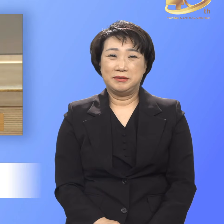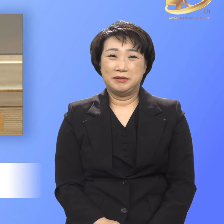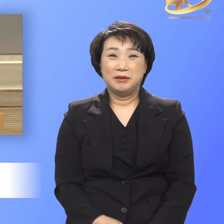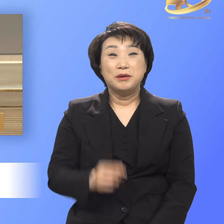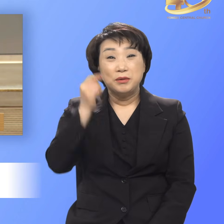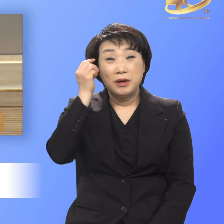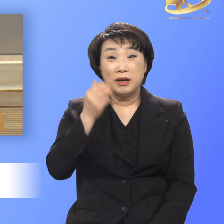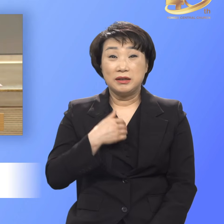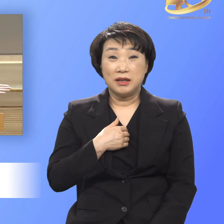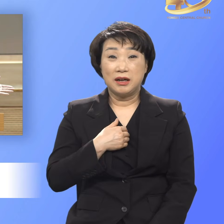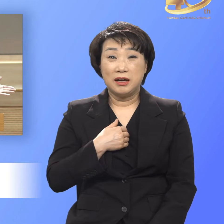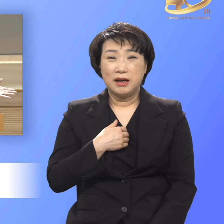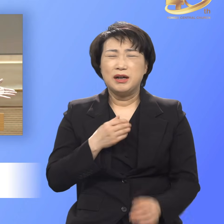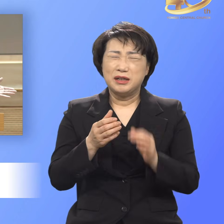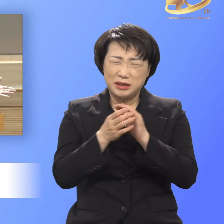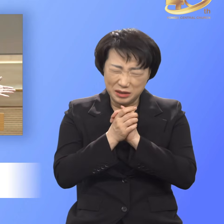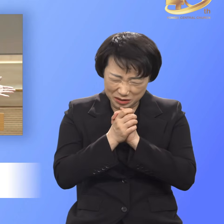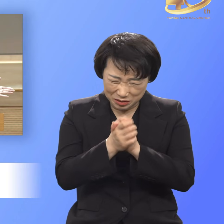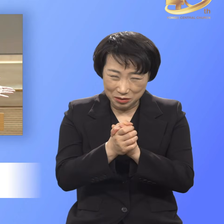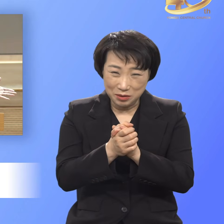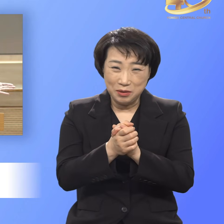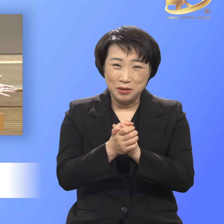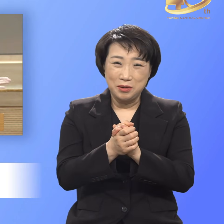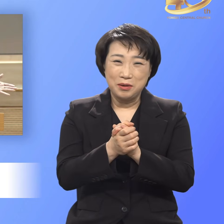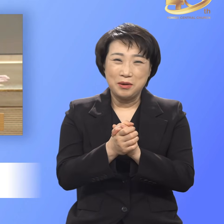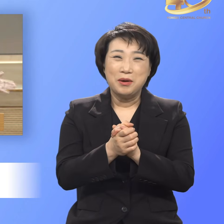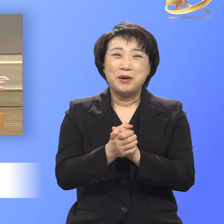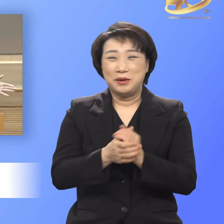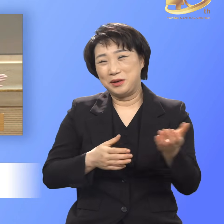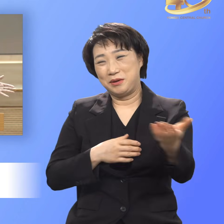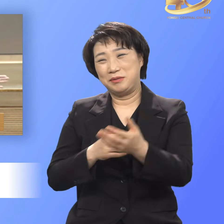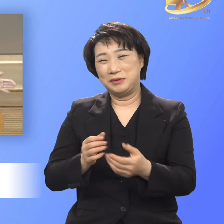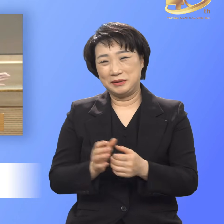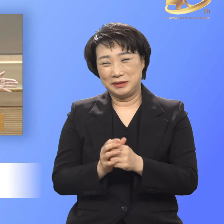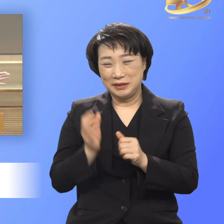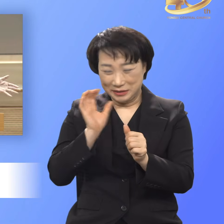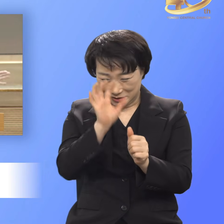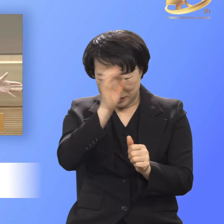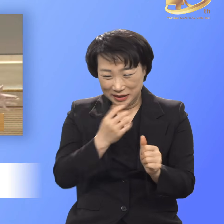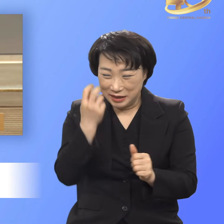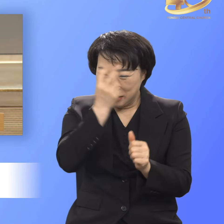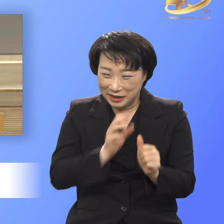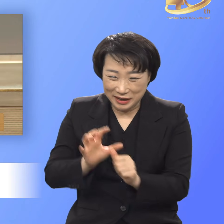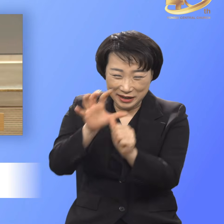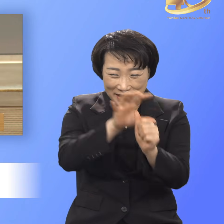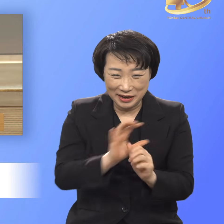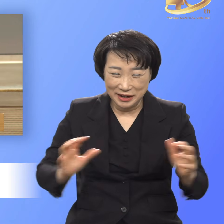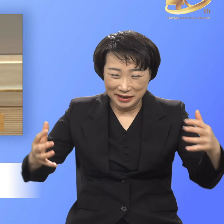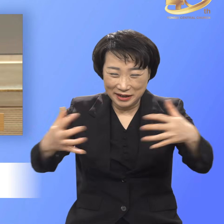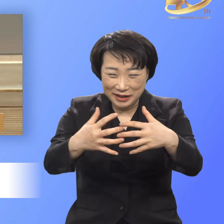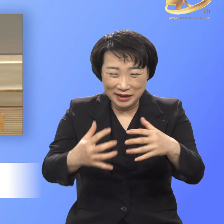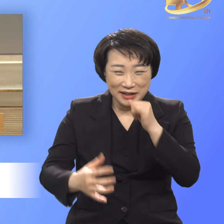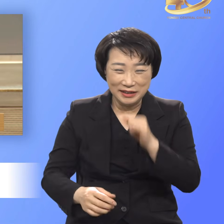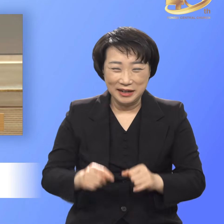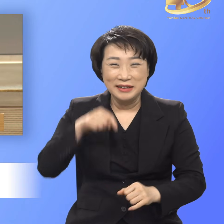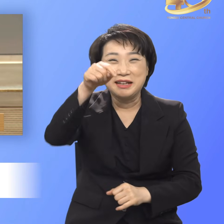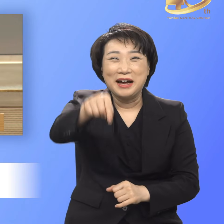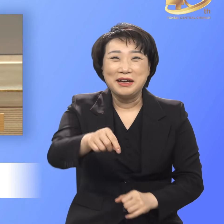왜 그럴까? 기도로 울타리 신으라고 못 넘어가게 해달라 해버려.